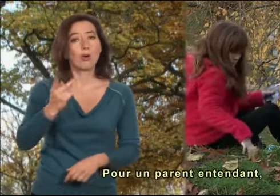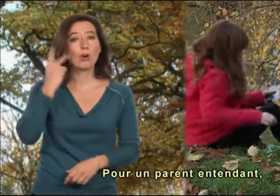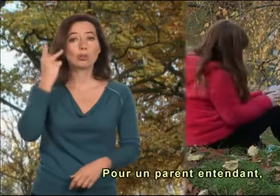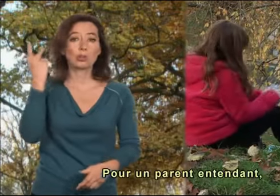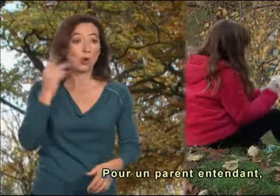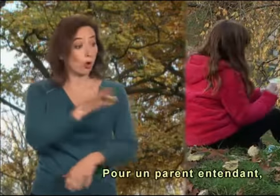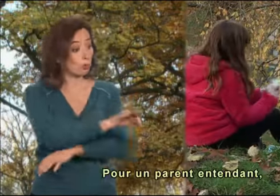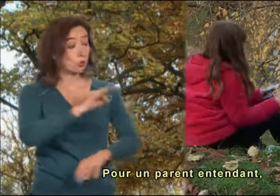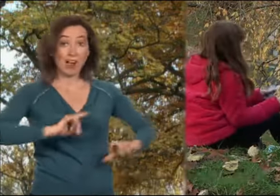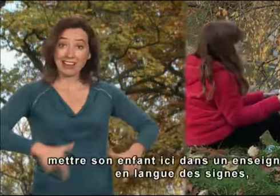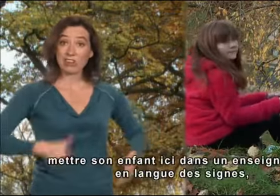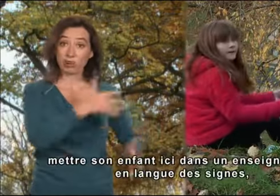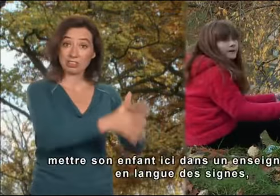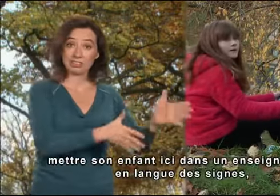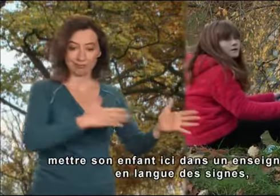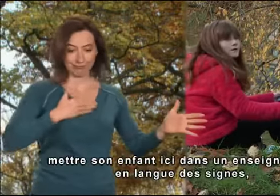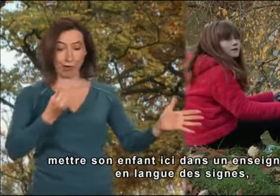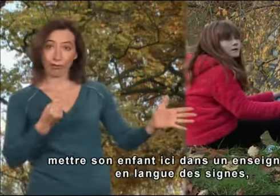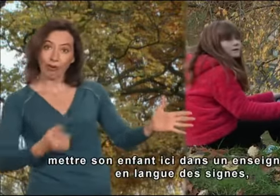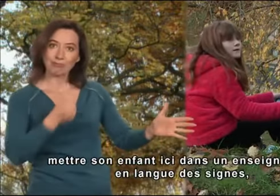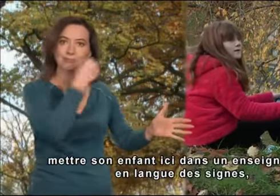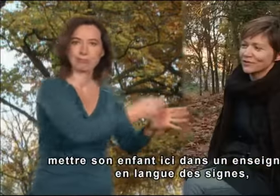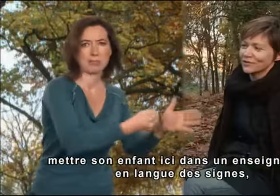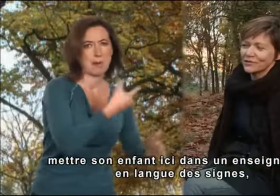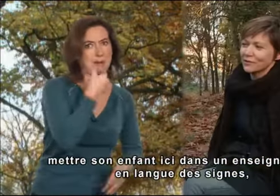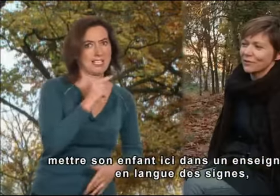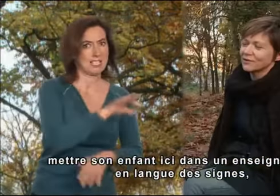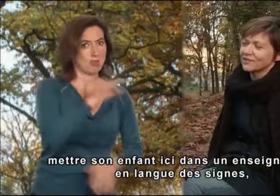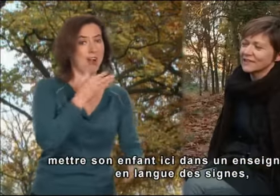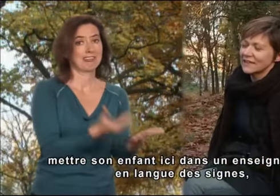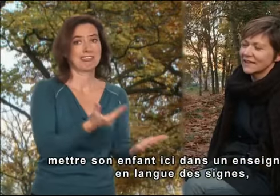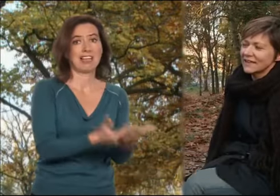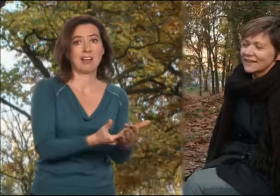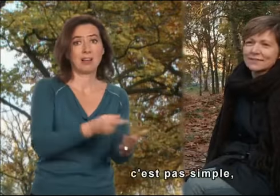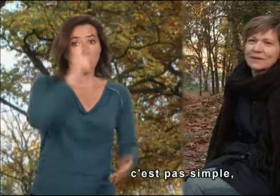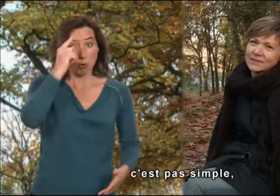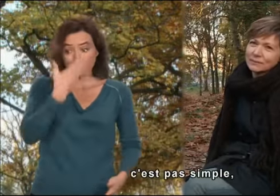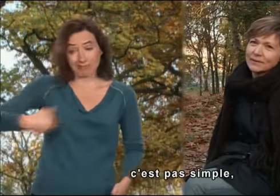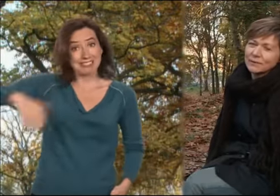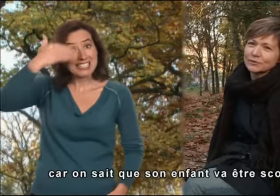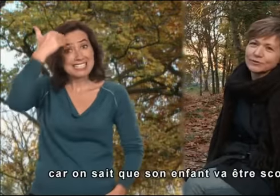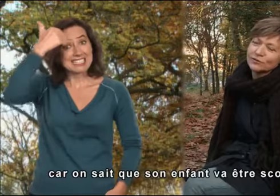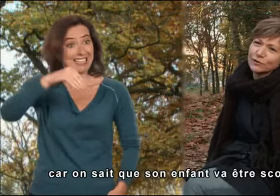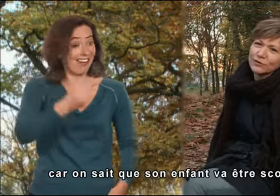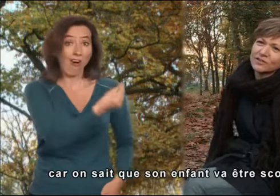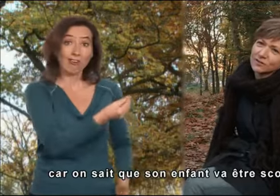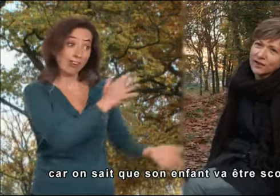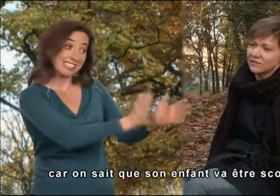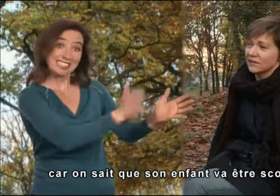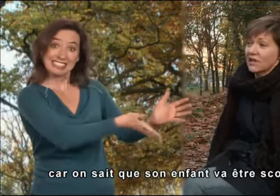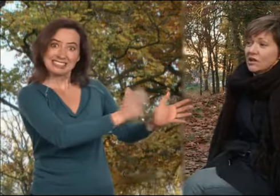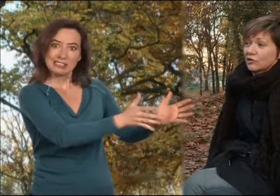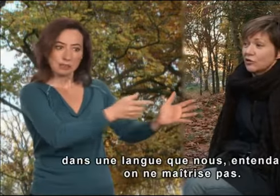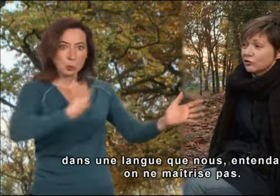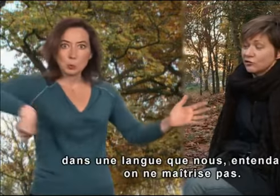celle-là. Pour un parent entendant, mettre son enfant ici dans un enseignement en langue des signes, c'est pas simple. Parce qu'on sait que son enfant va être